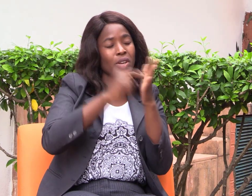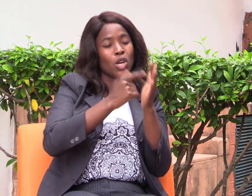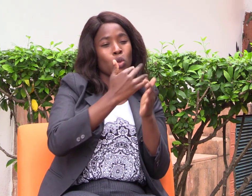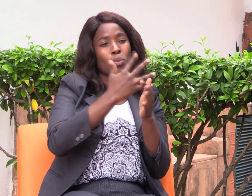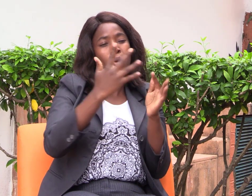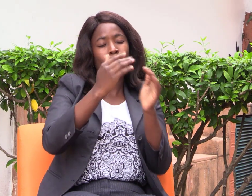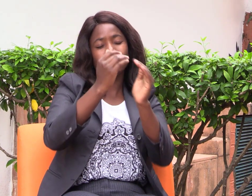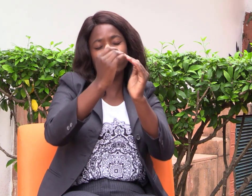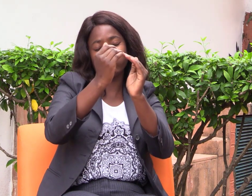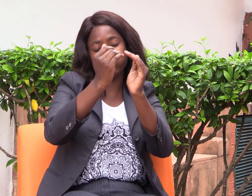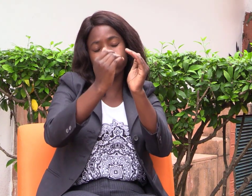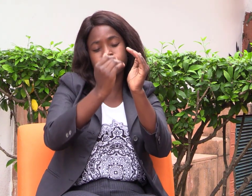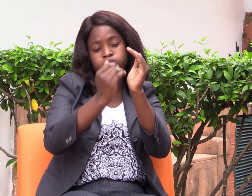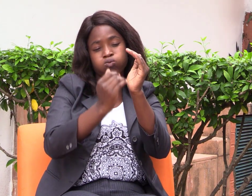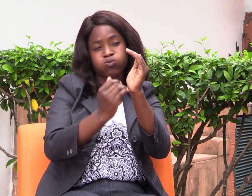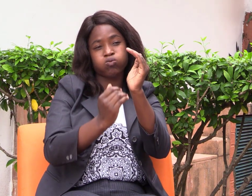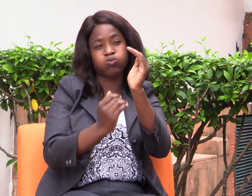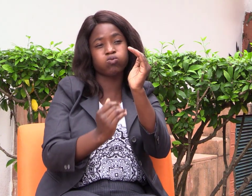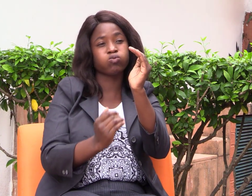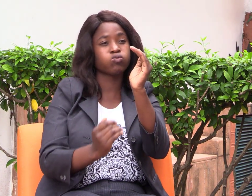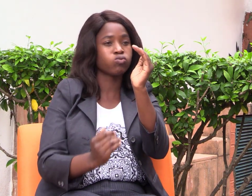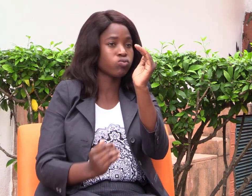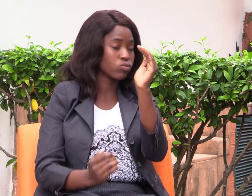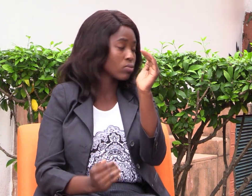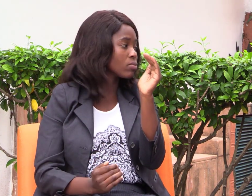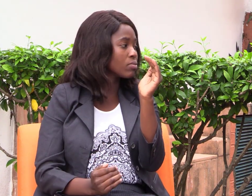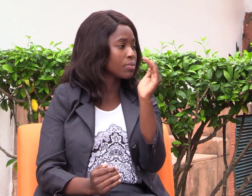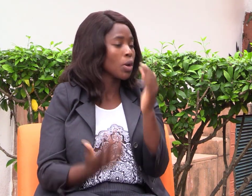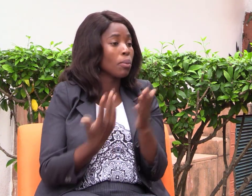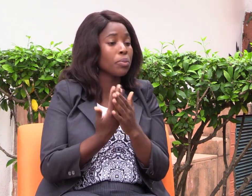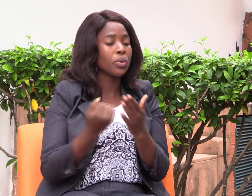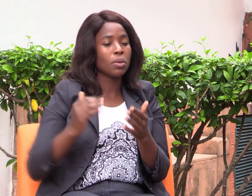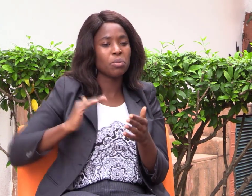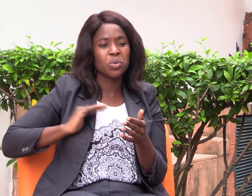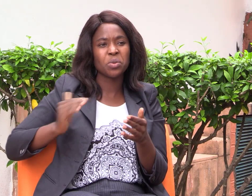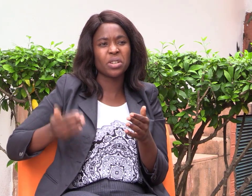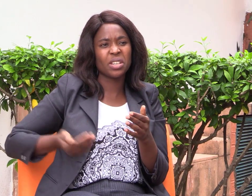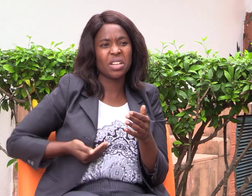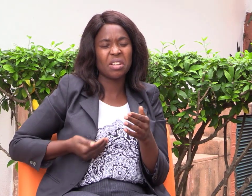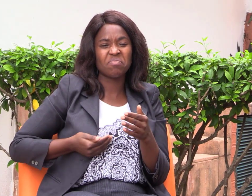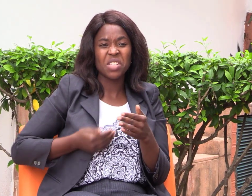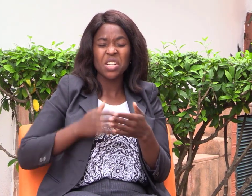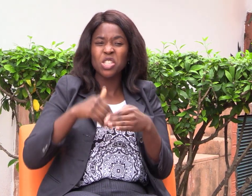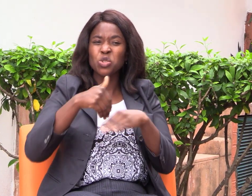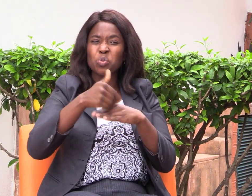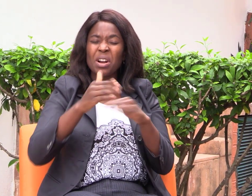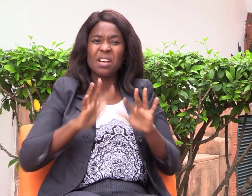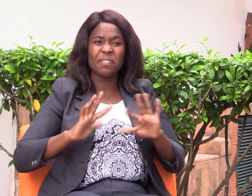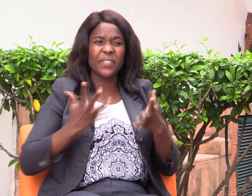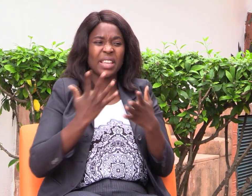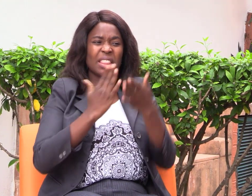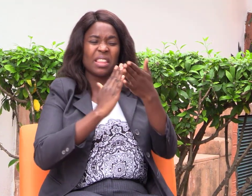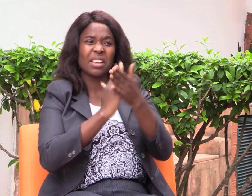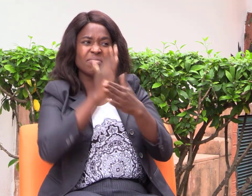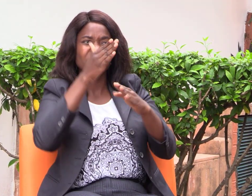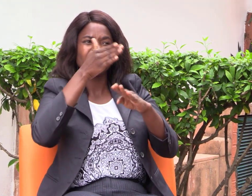muito poucas mesmo, é uma percentagem muito reduzida. Tendo